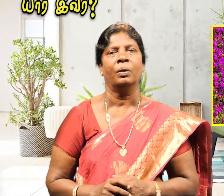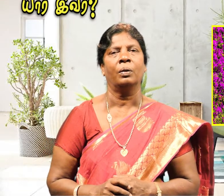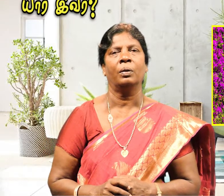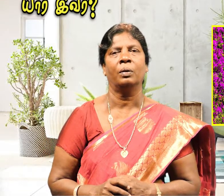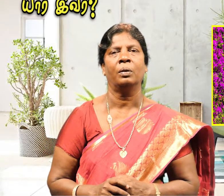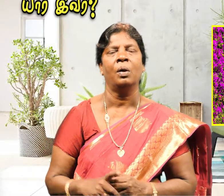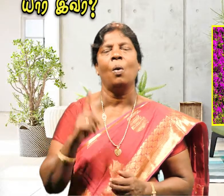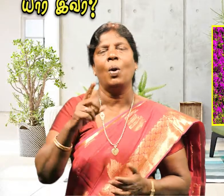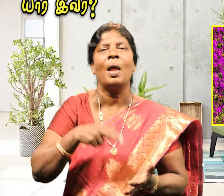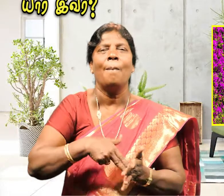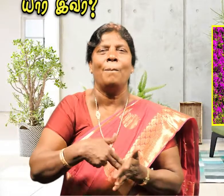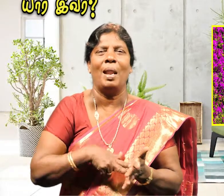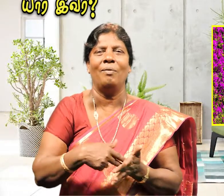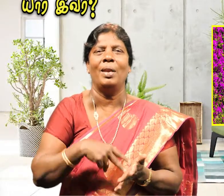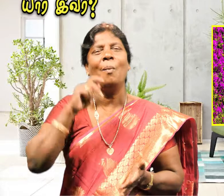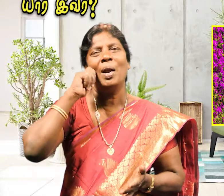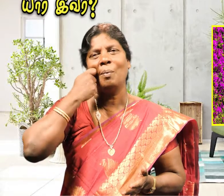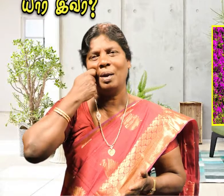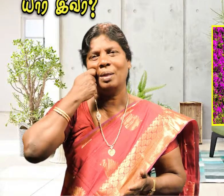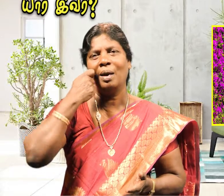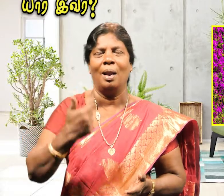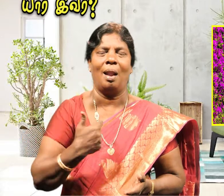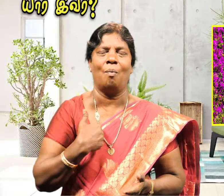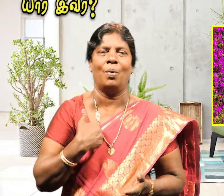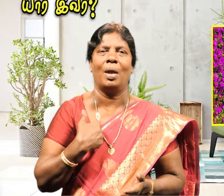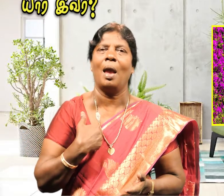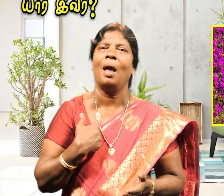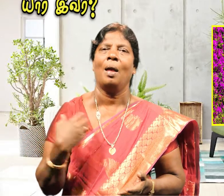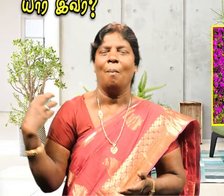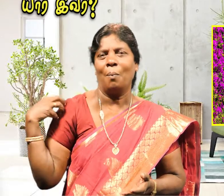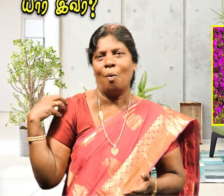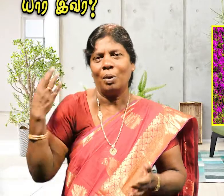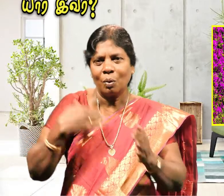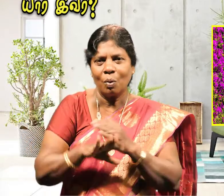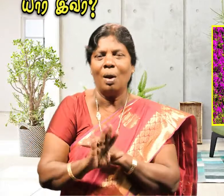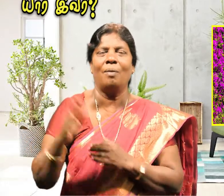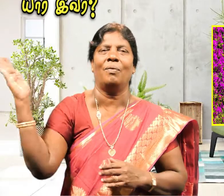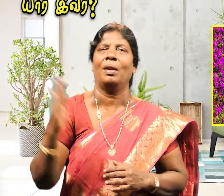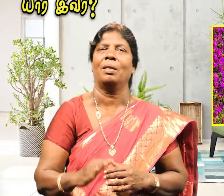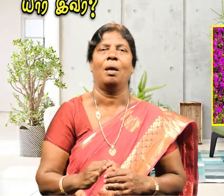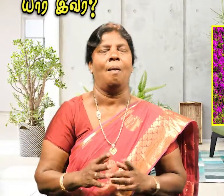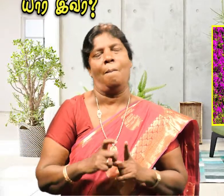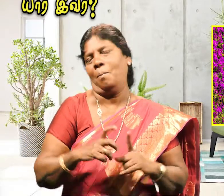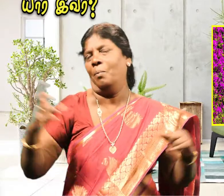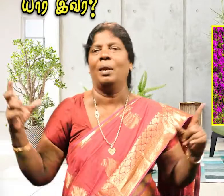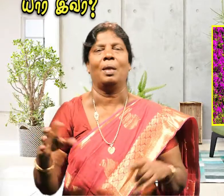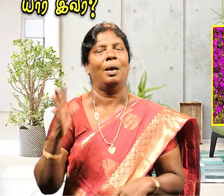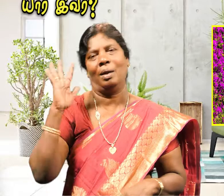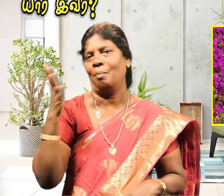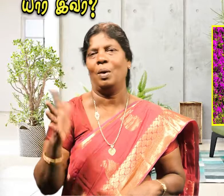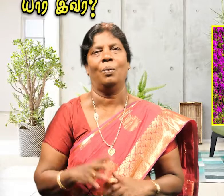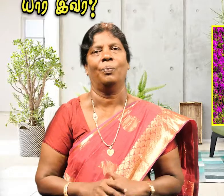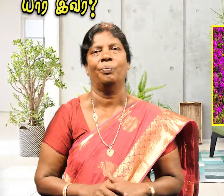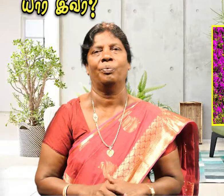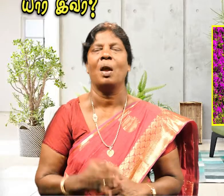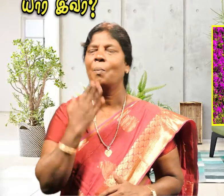ஒரு சாதாரணமான பலவீனமான ஒரு மனிதர் நம்முடைய பிரச்சனைக்கு இடையில் வருவாரானால் நாம் அதை பெரிதாக எடுத்துக்கொள்ள